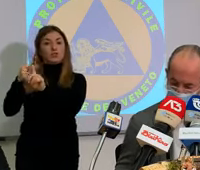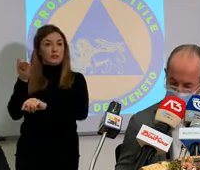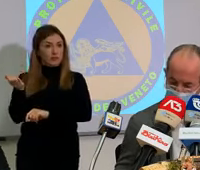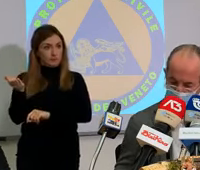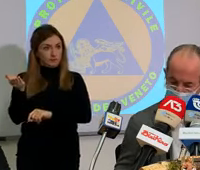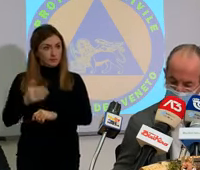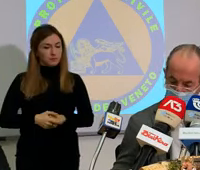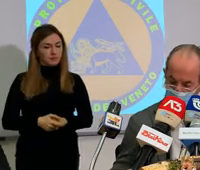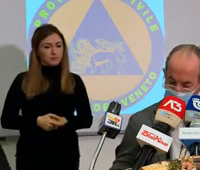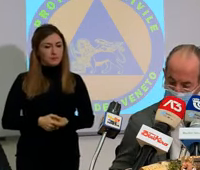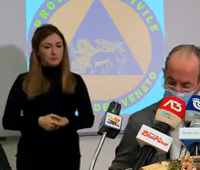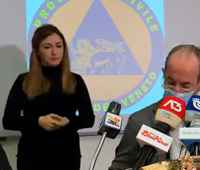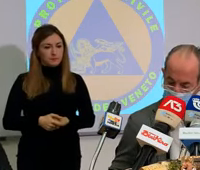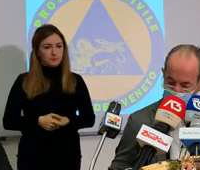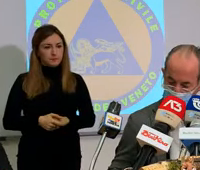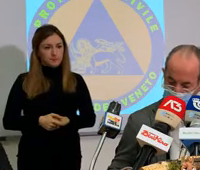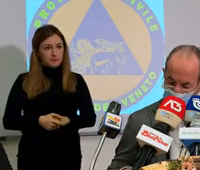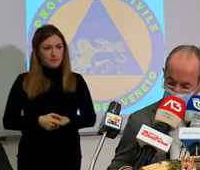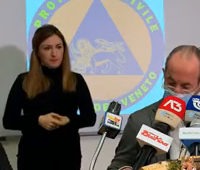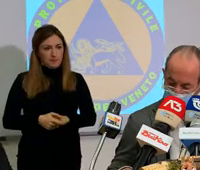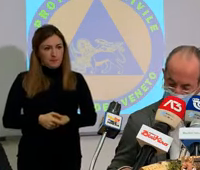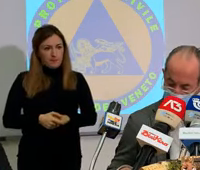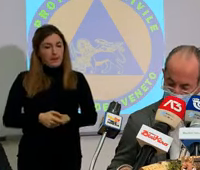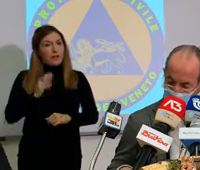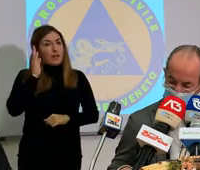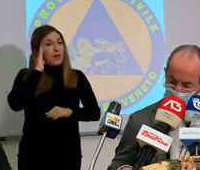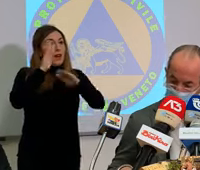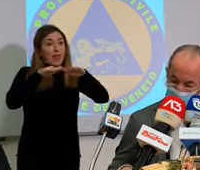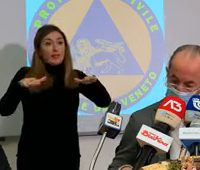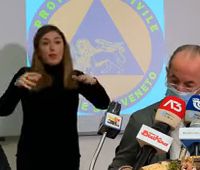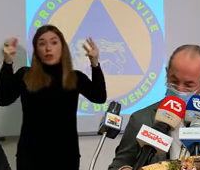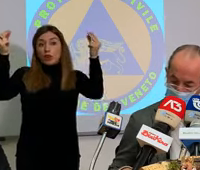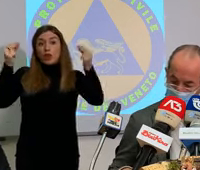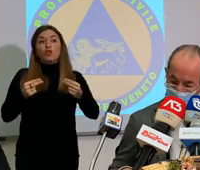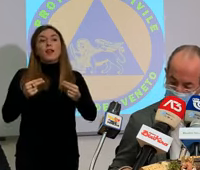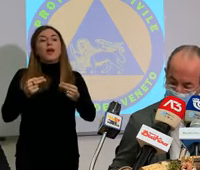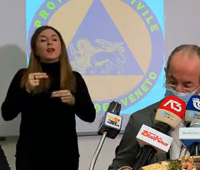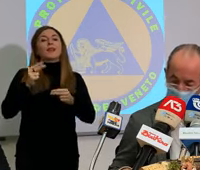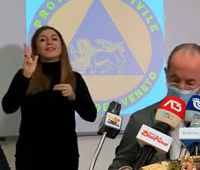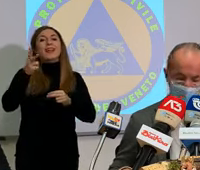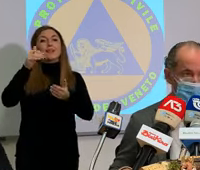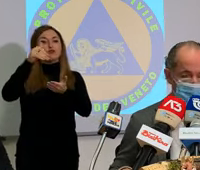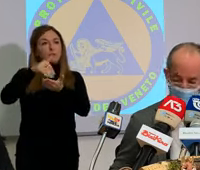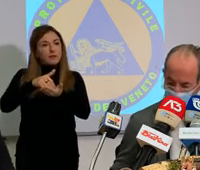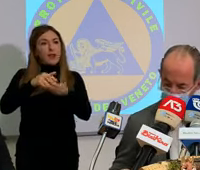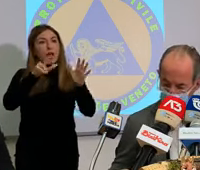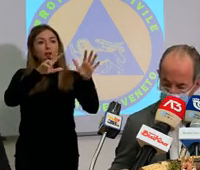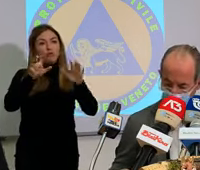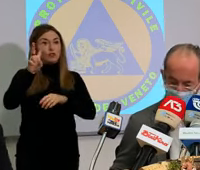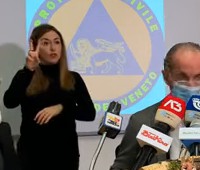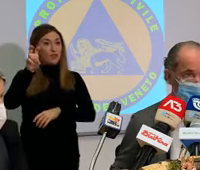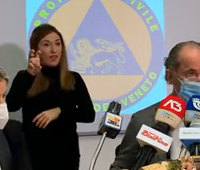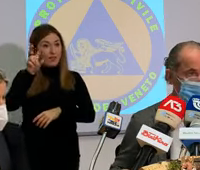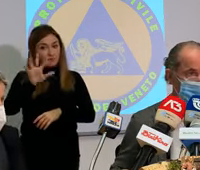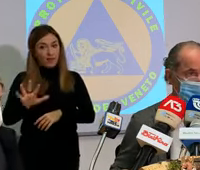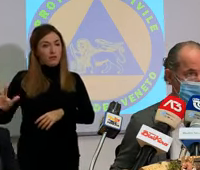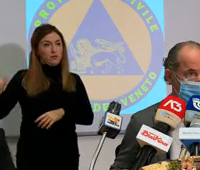cataloghiamo così i letti totali sono 13 mila 800 eventi in